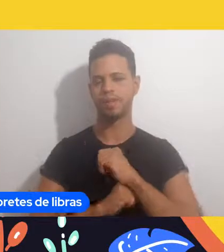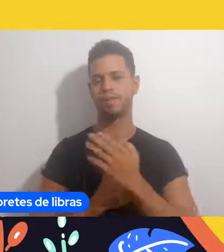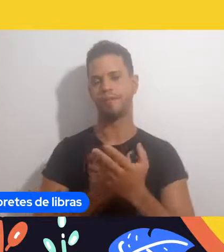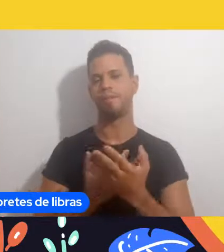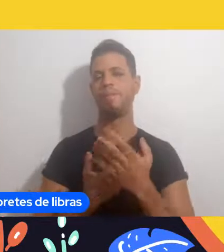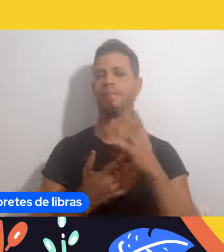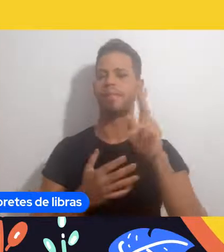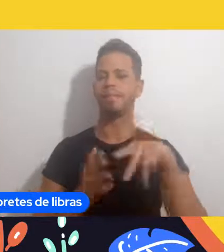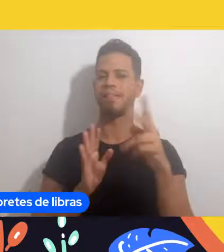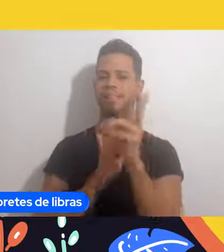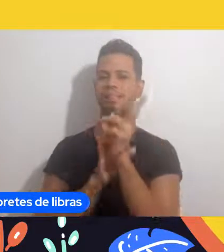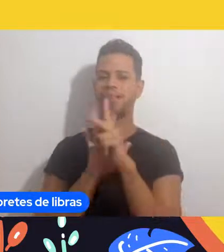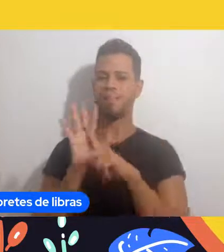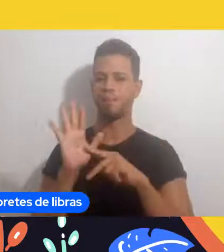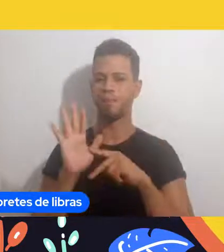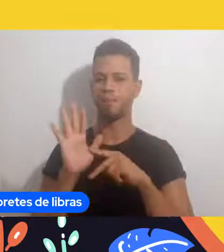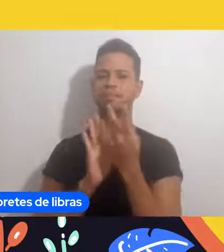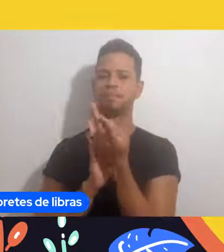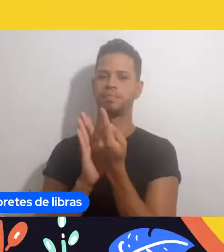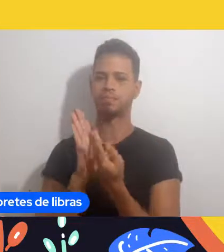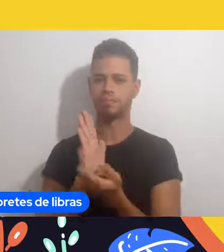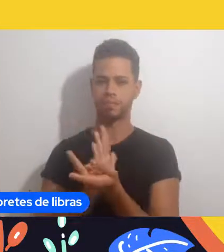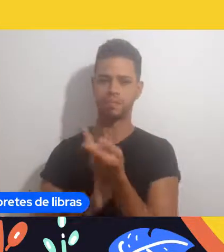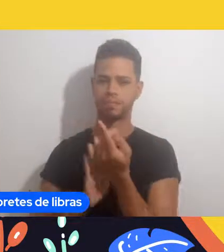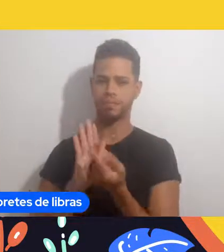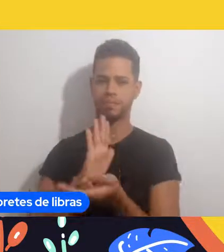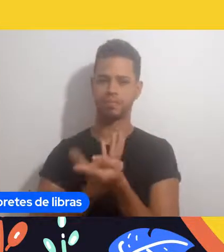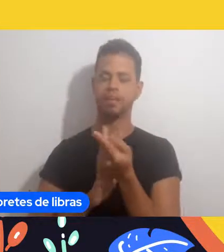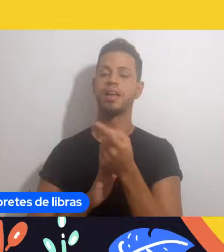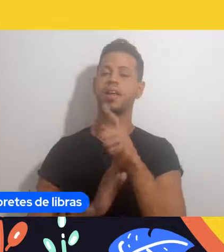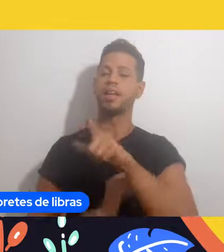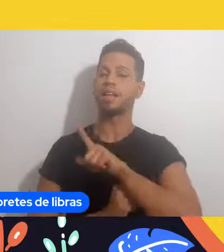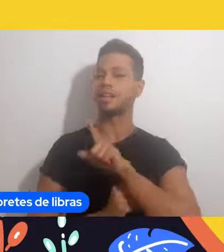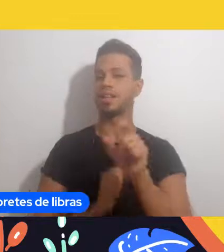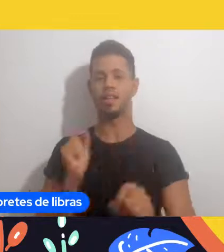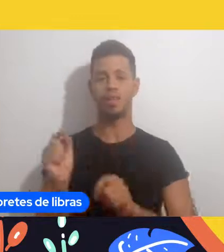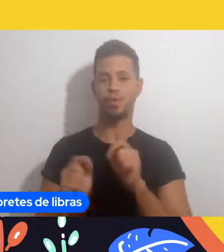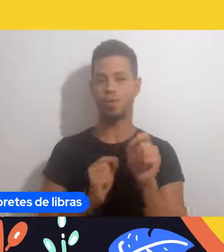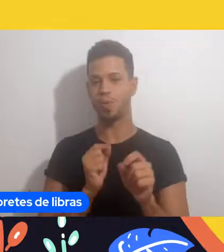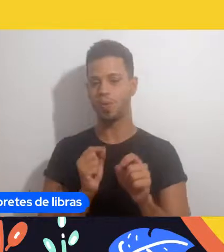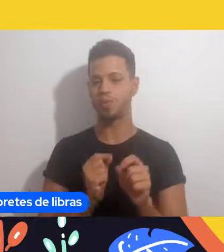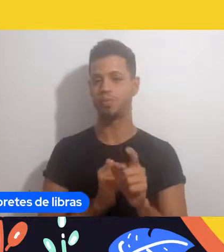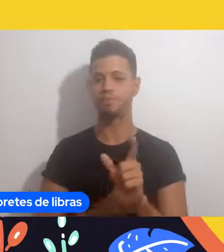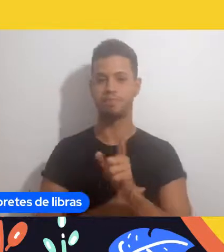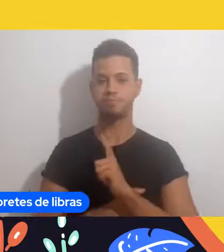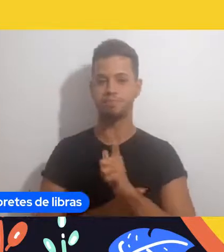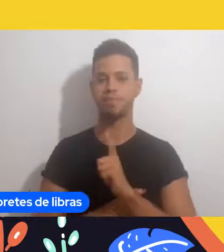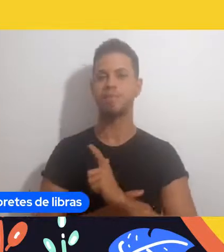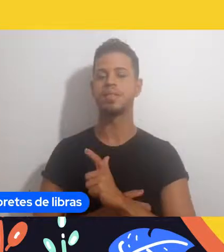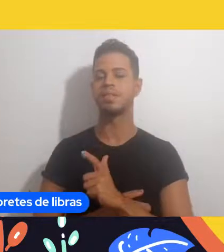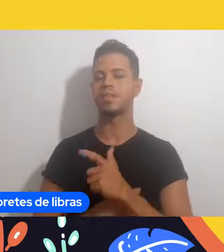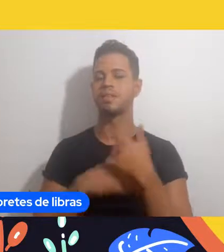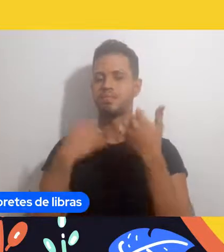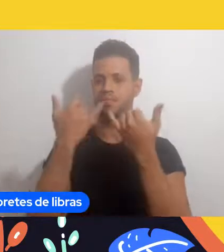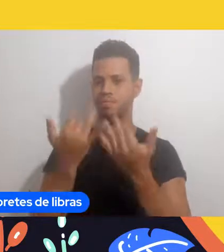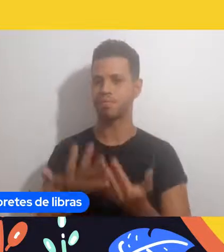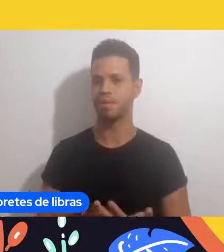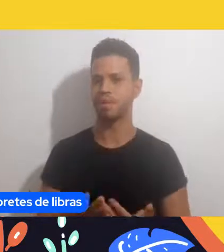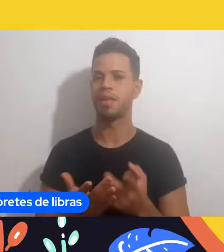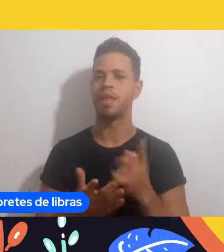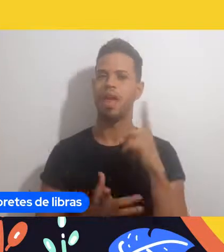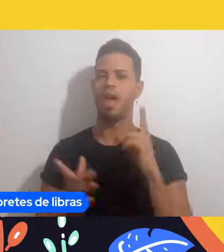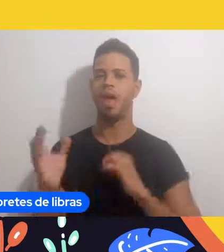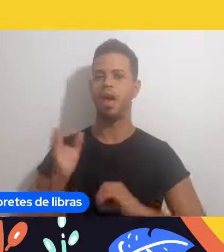em aquarela e bico de pena. É um livro que traz... o Stephen escreveu e ilustrou, então é uma obra